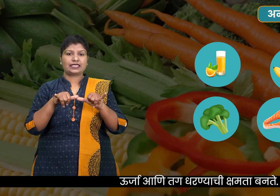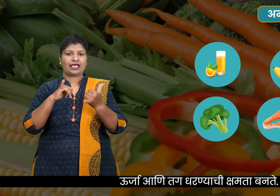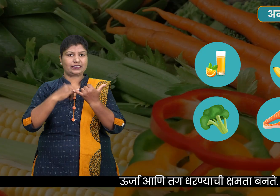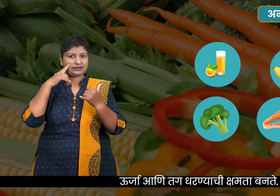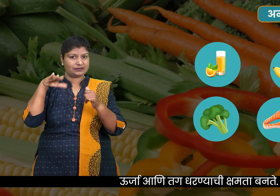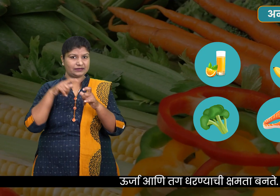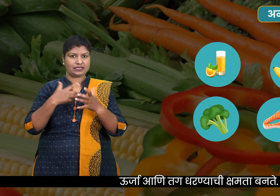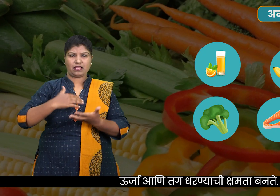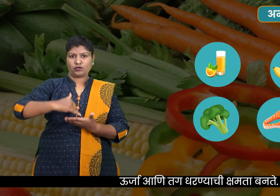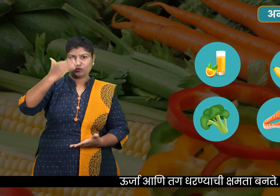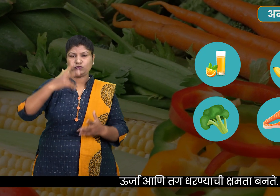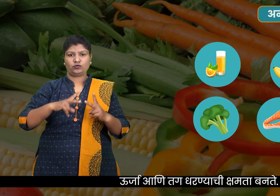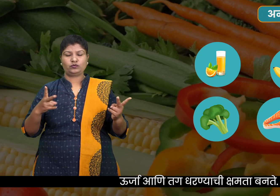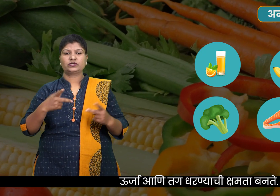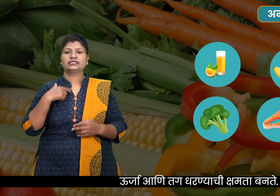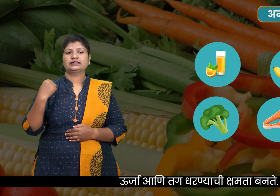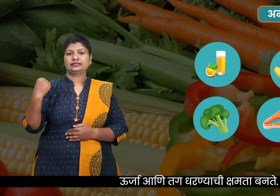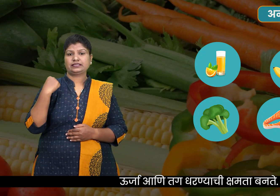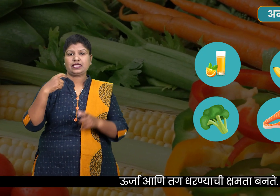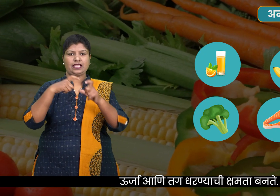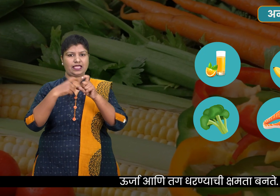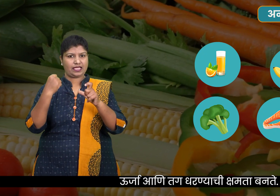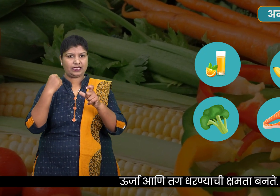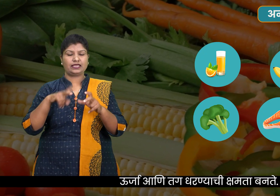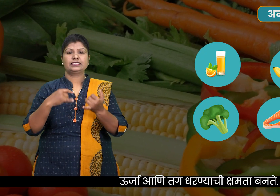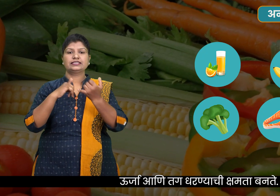ऊर्जा आणि तग धरण्याची क्षमता बनवते.